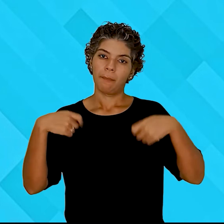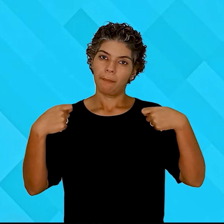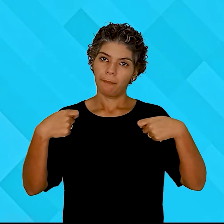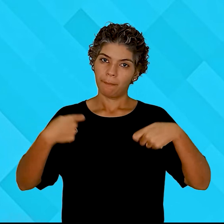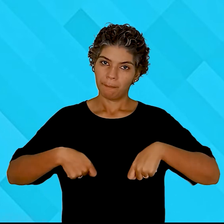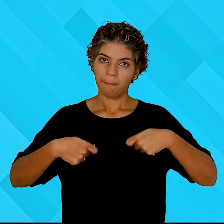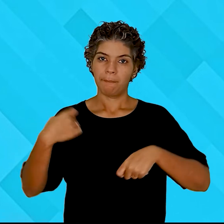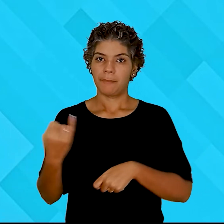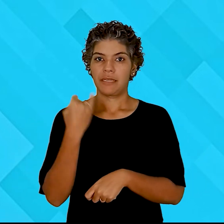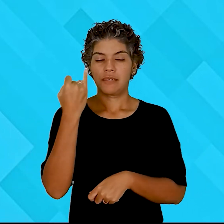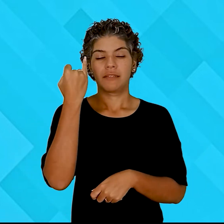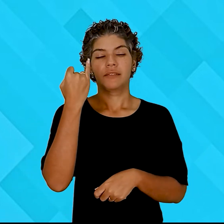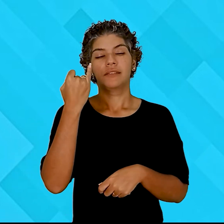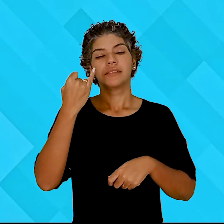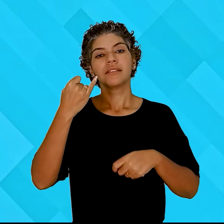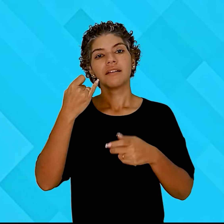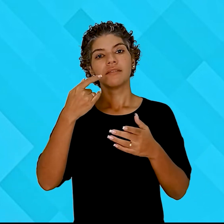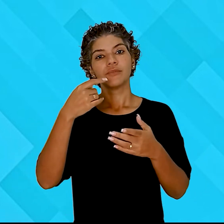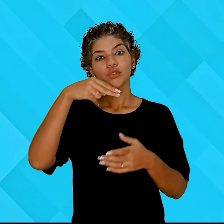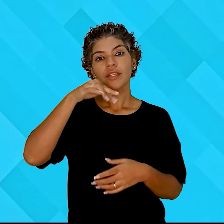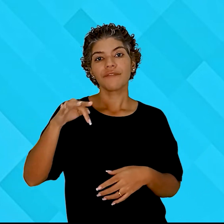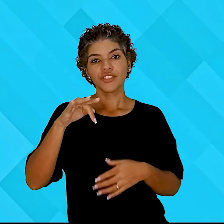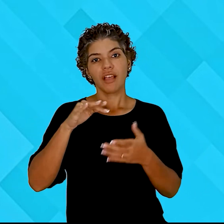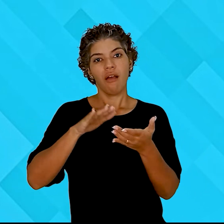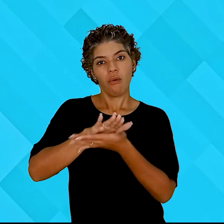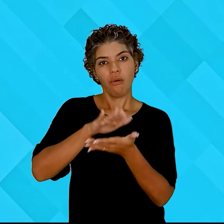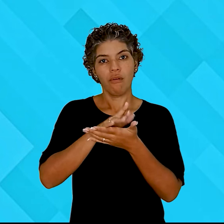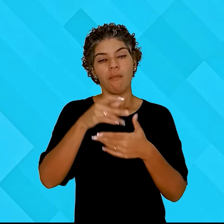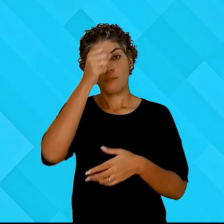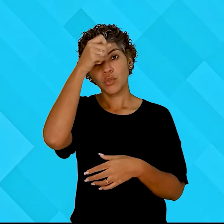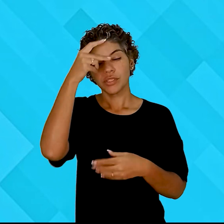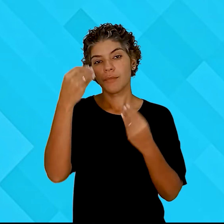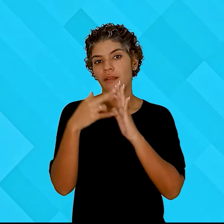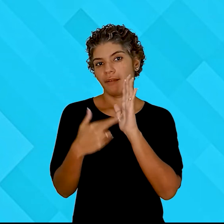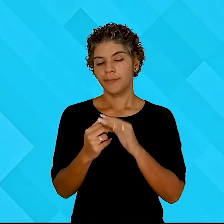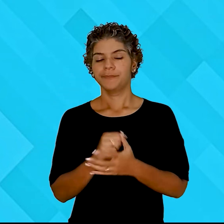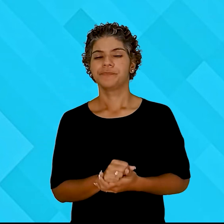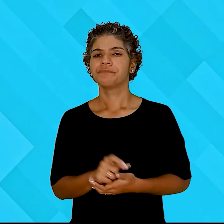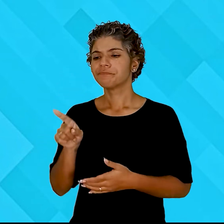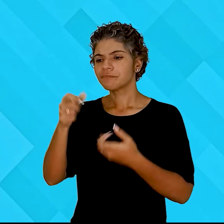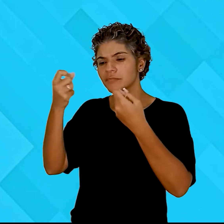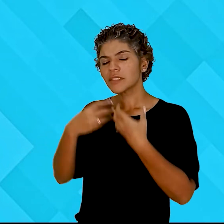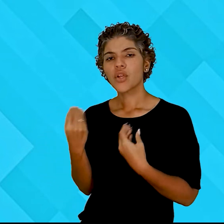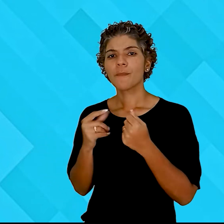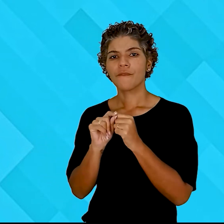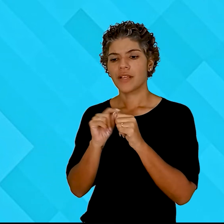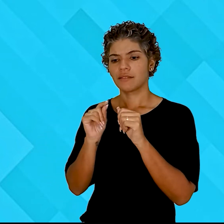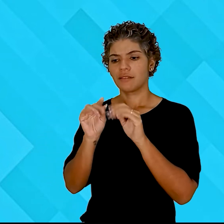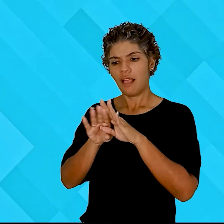fiscais, por exemplo. Gustavo, agora que você explicou para a gente um pouco de como faz, com esse processo de abertura do MEI, você